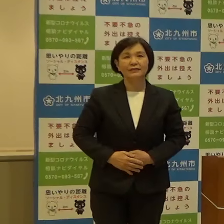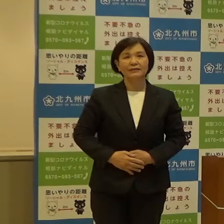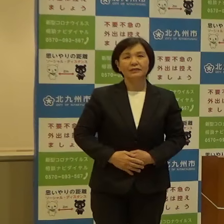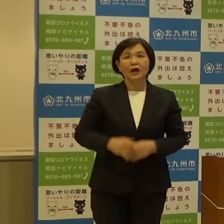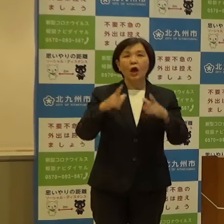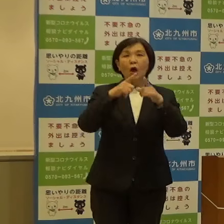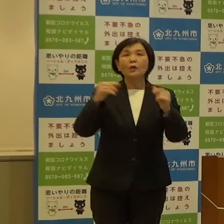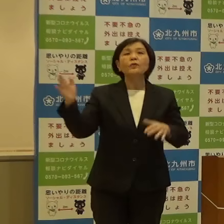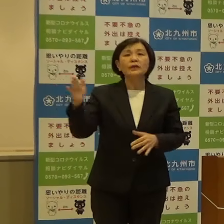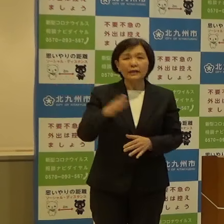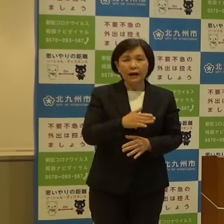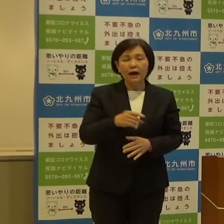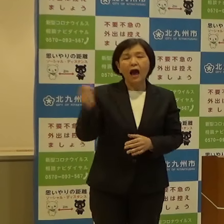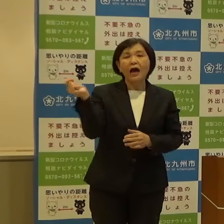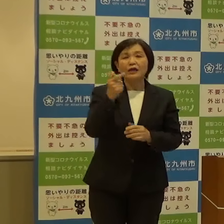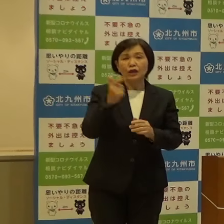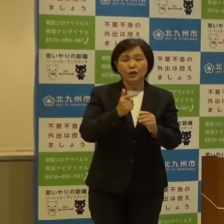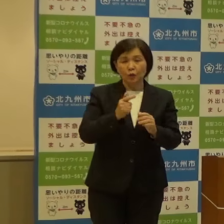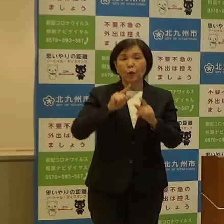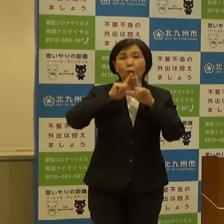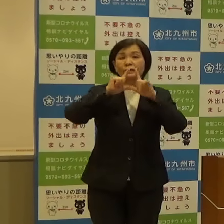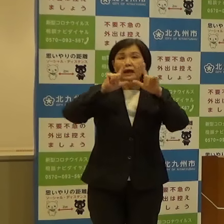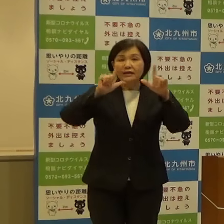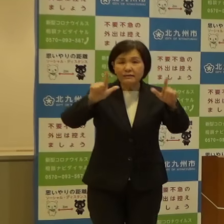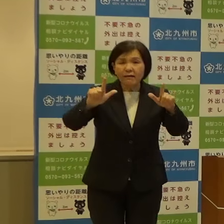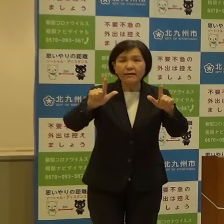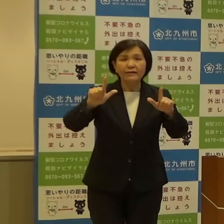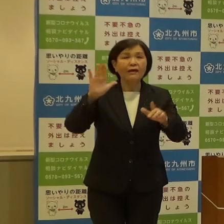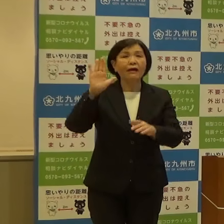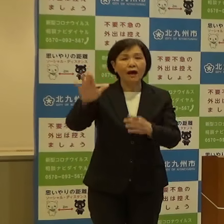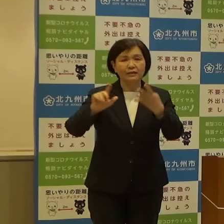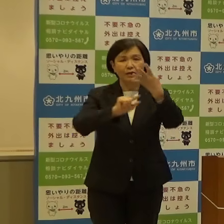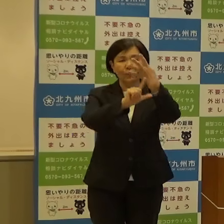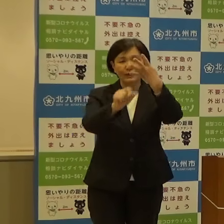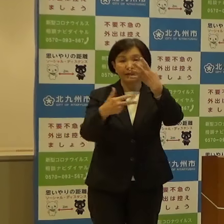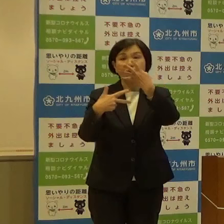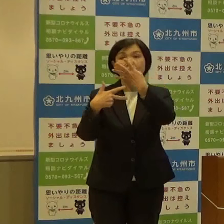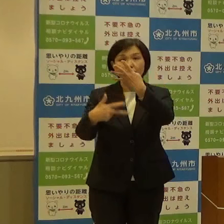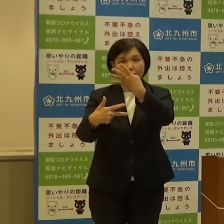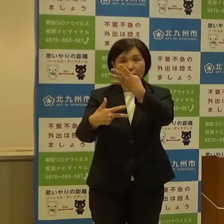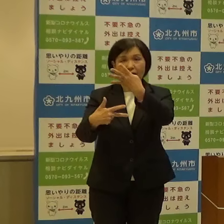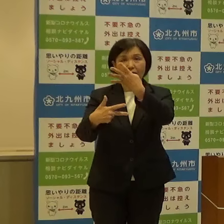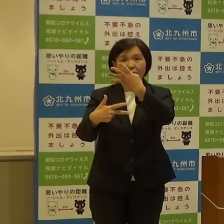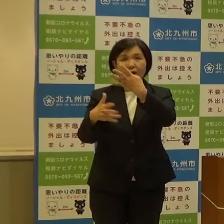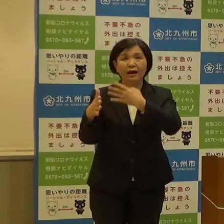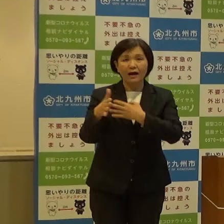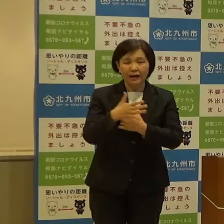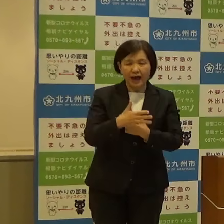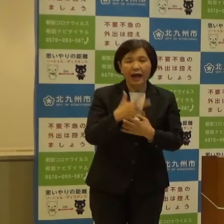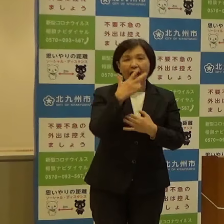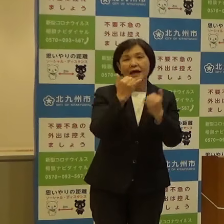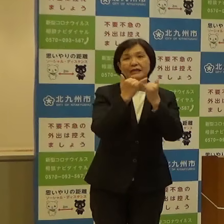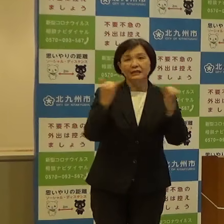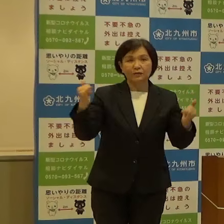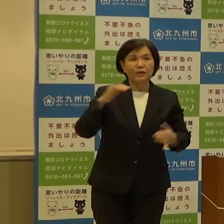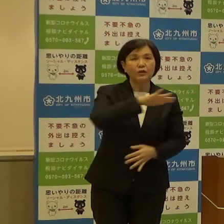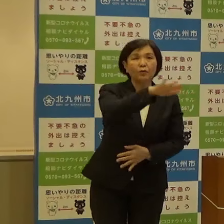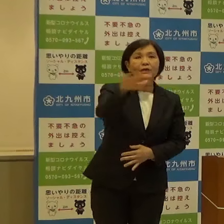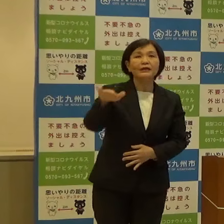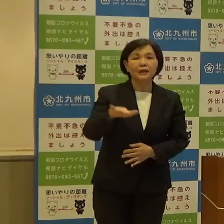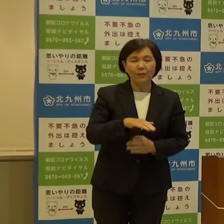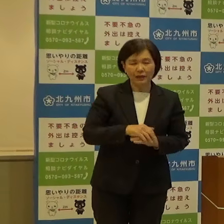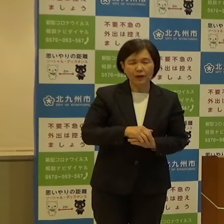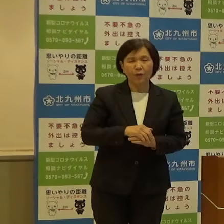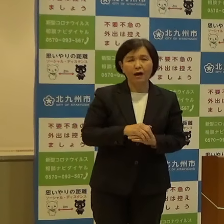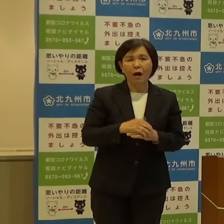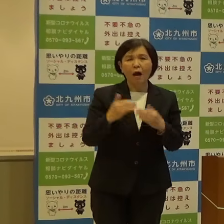国から緊急事態宣言が出されたのは4月7日であります。以来、市民の皆様方が不要